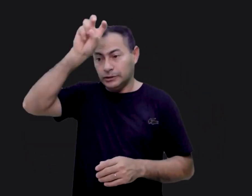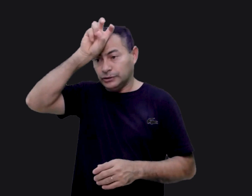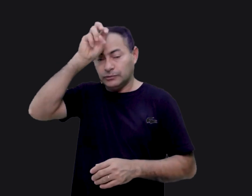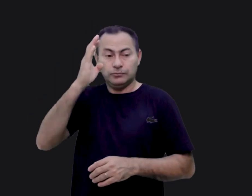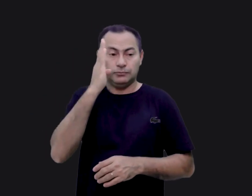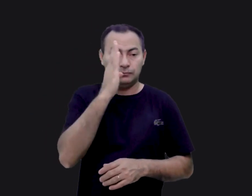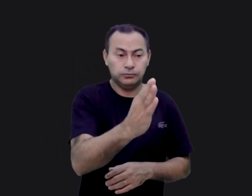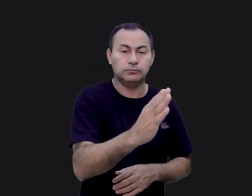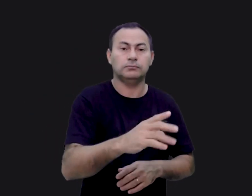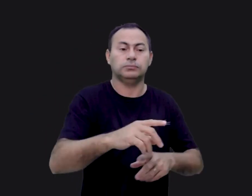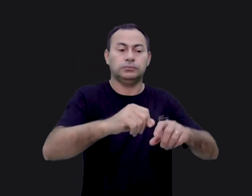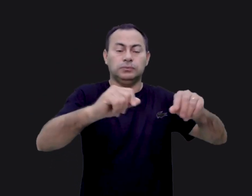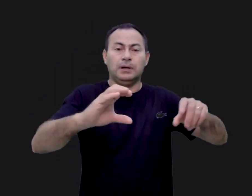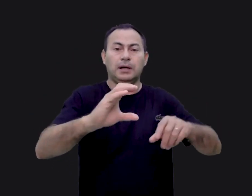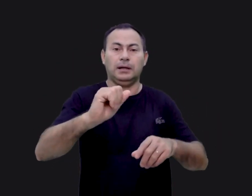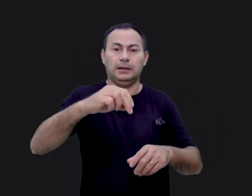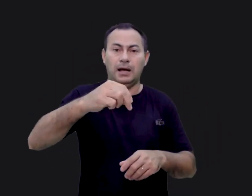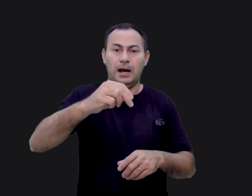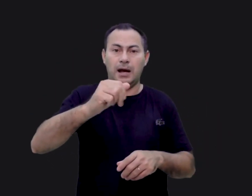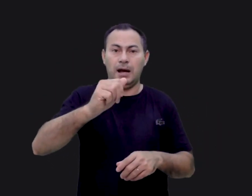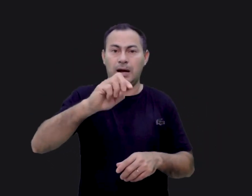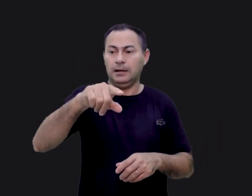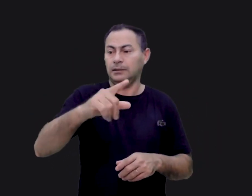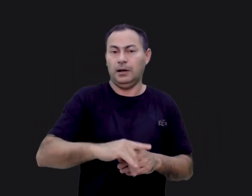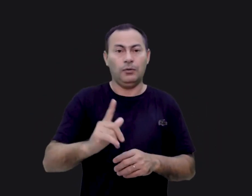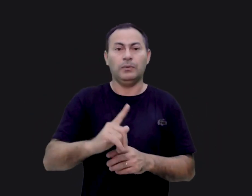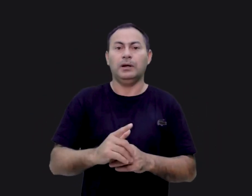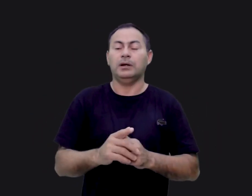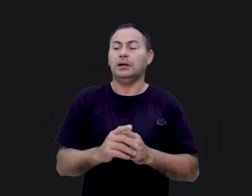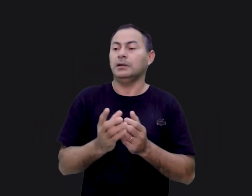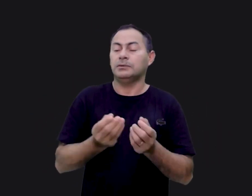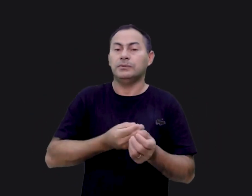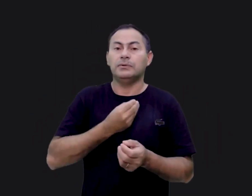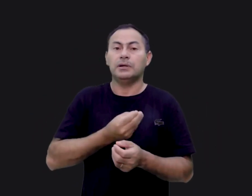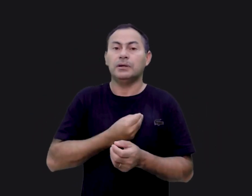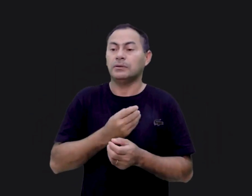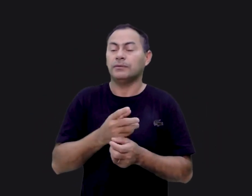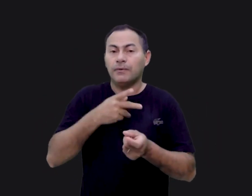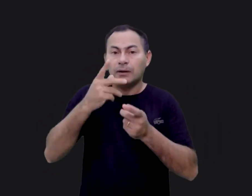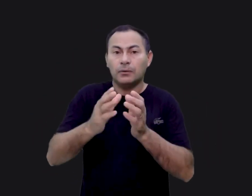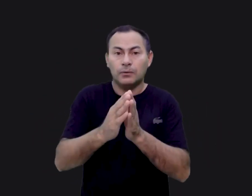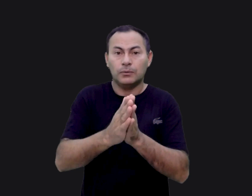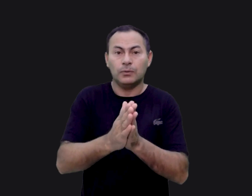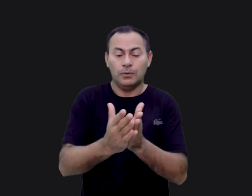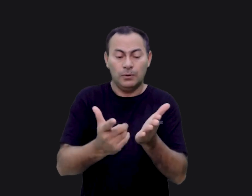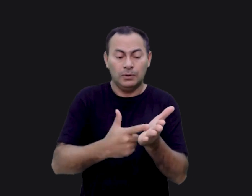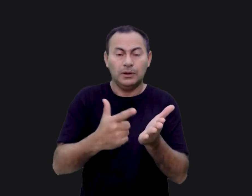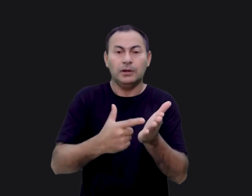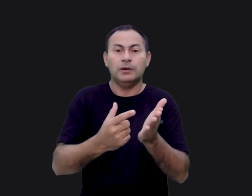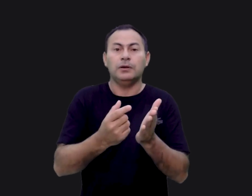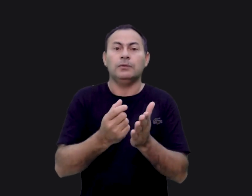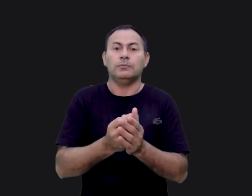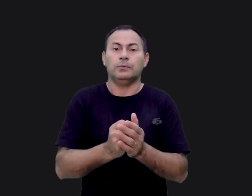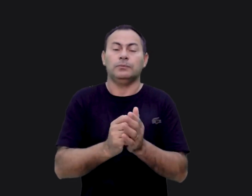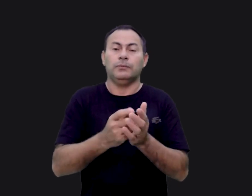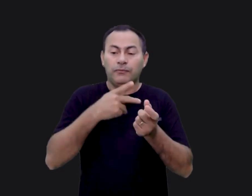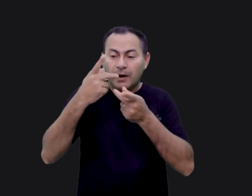não. O livro de Números diz que eles andaram por 40 anos em círculos no deserto. O livro de Números continua